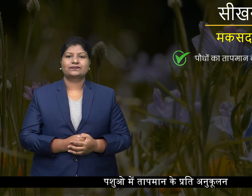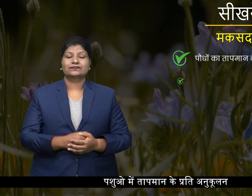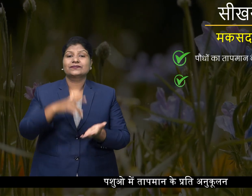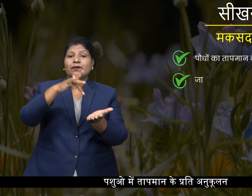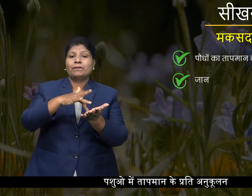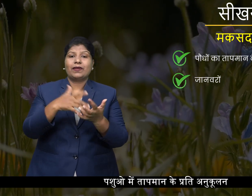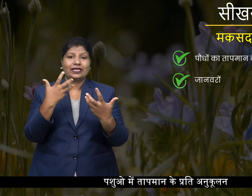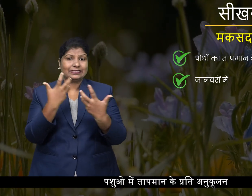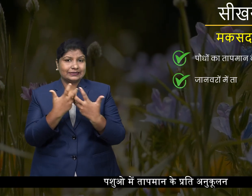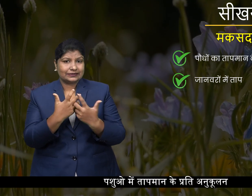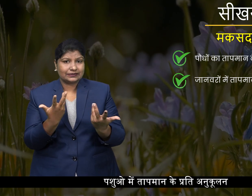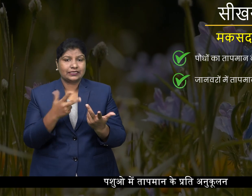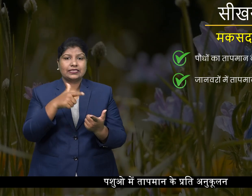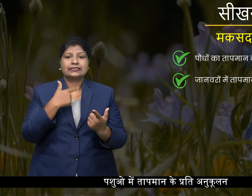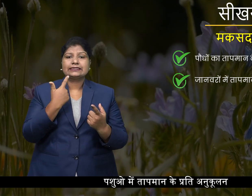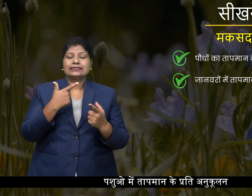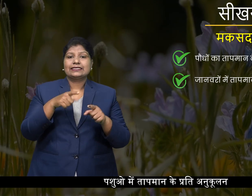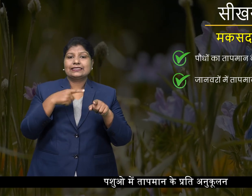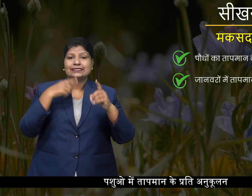पशुओं में तापमान के प्रति अनुकूलन।